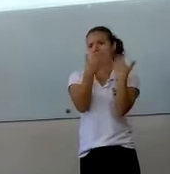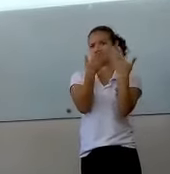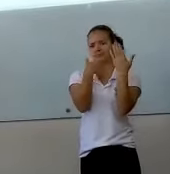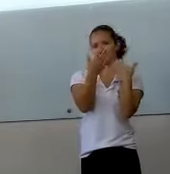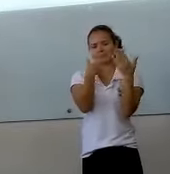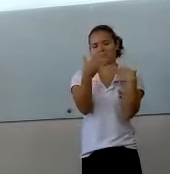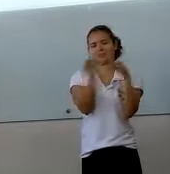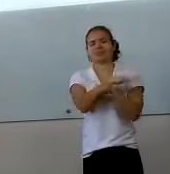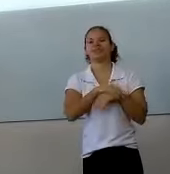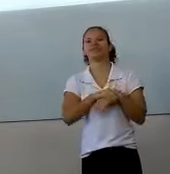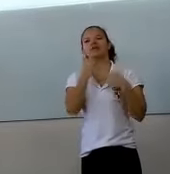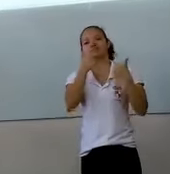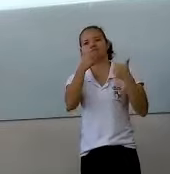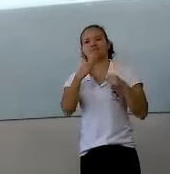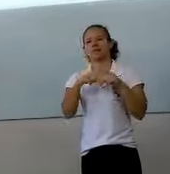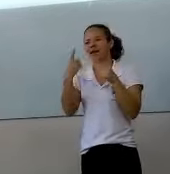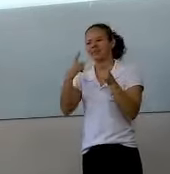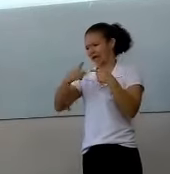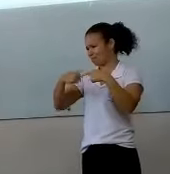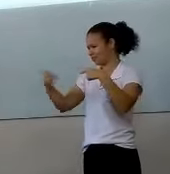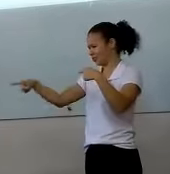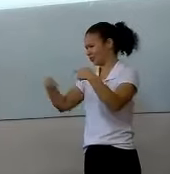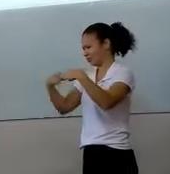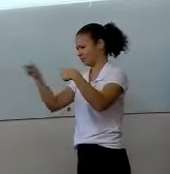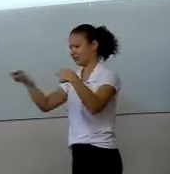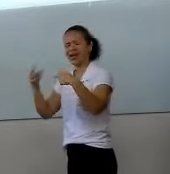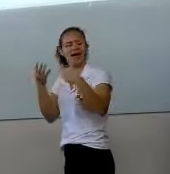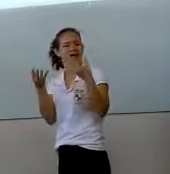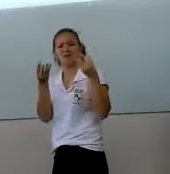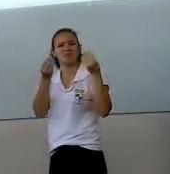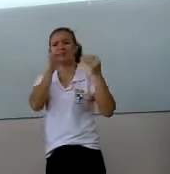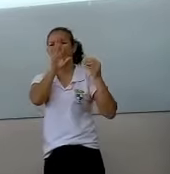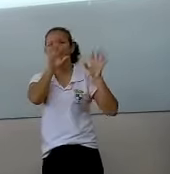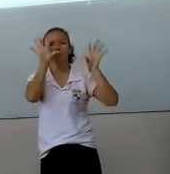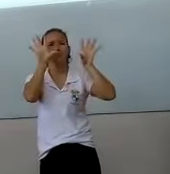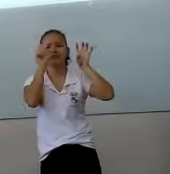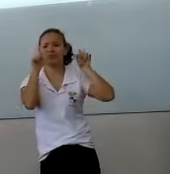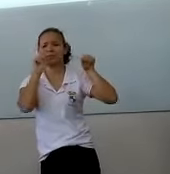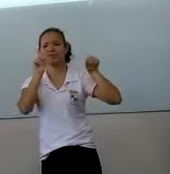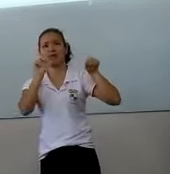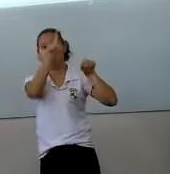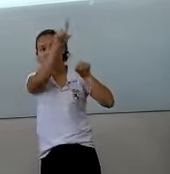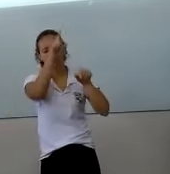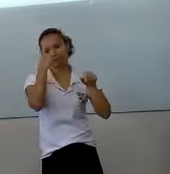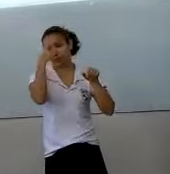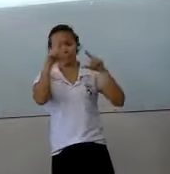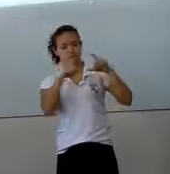de conversa com ele. Legal. Mas aqui da apostila, não dá para ver só